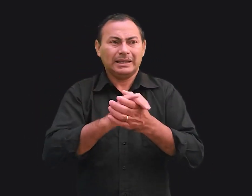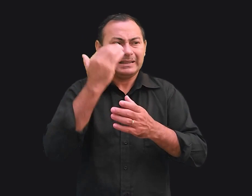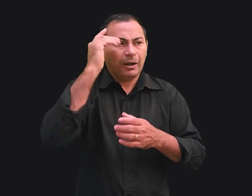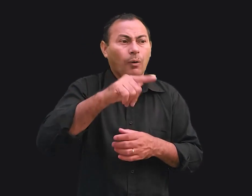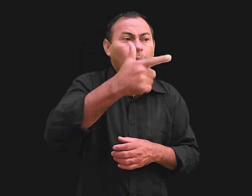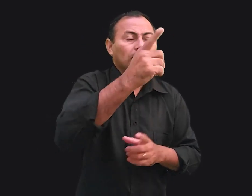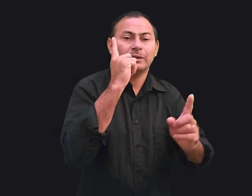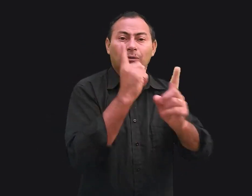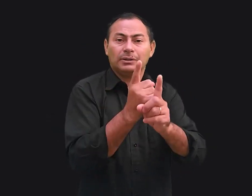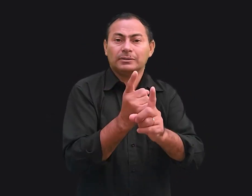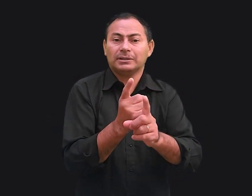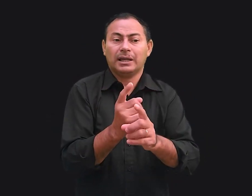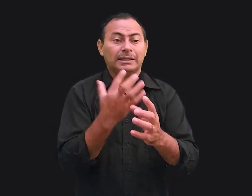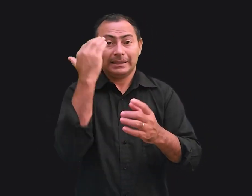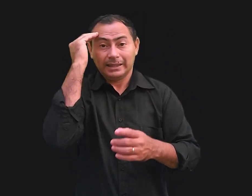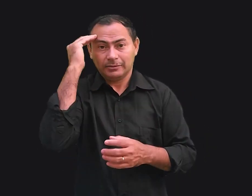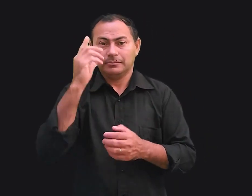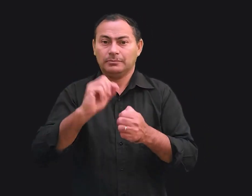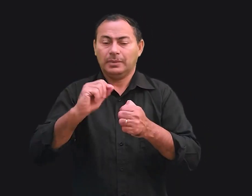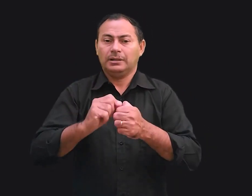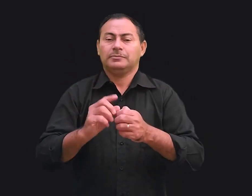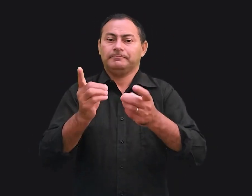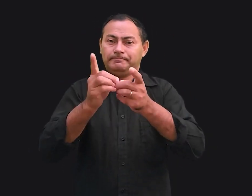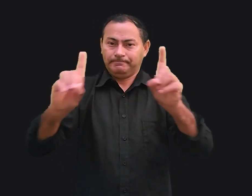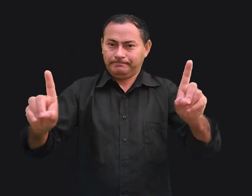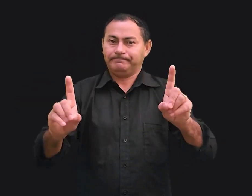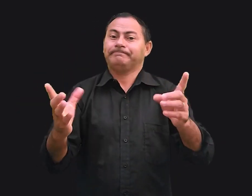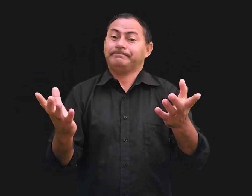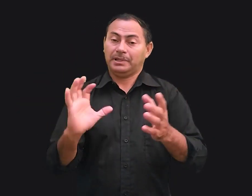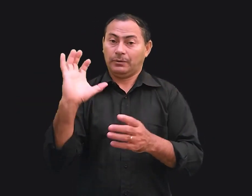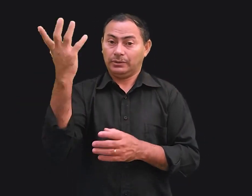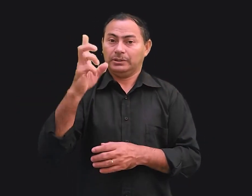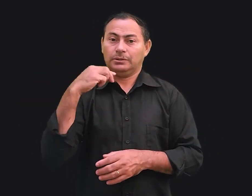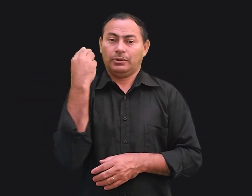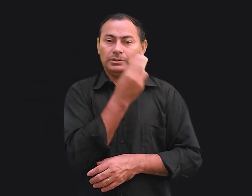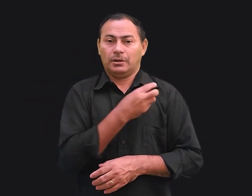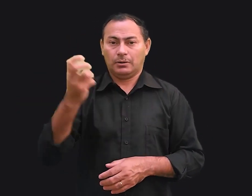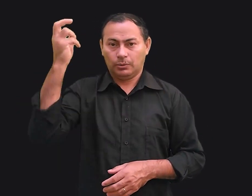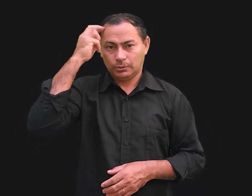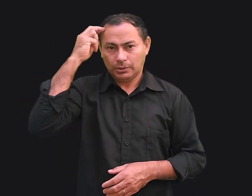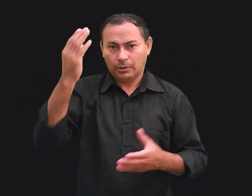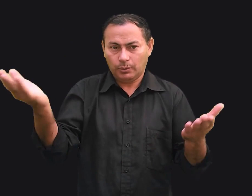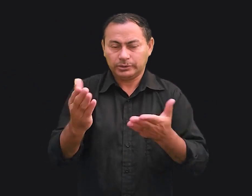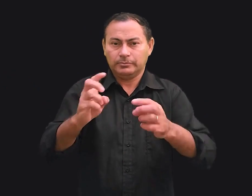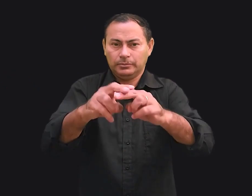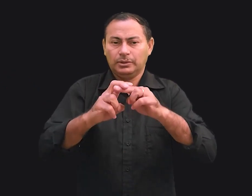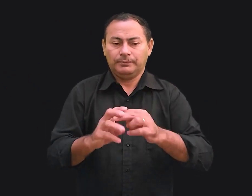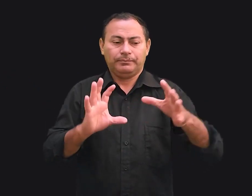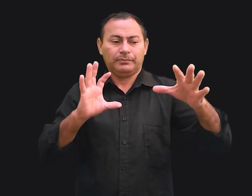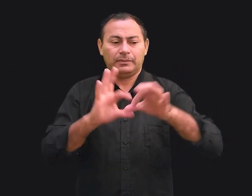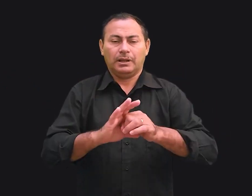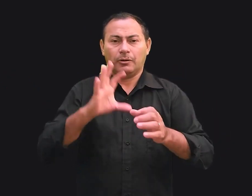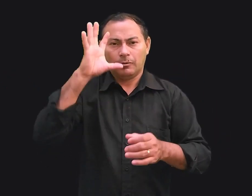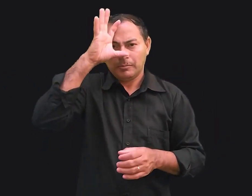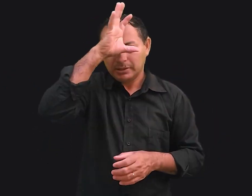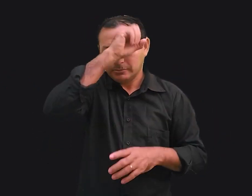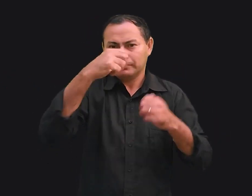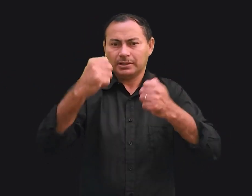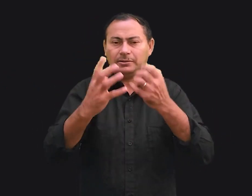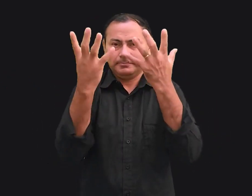alguém. Essa é uma das coisas que fazem o divórcio ser epidêmico em nossa cultura hoje. Por isso, esse elo da compreensão deve ser